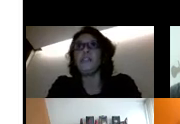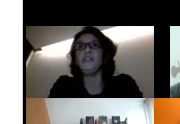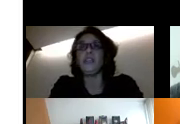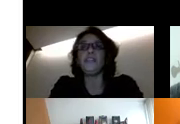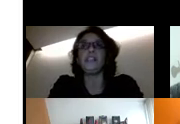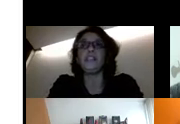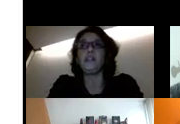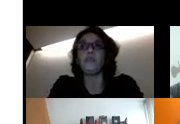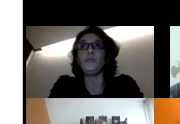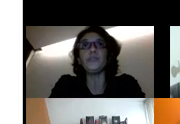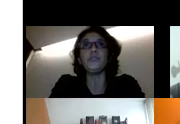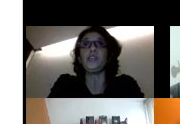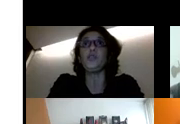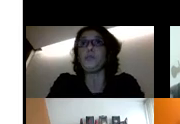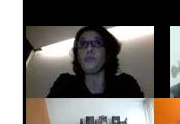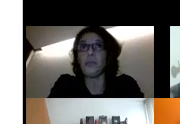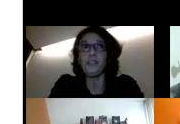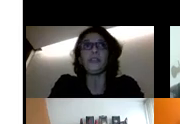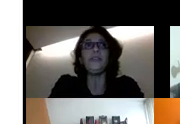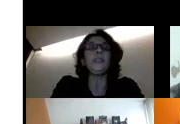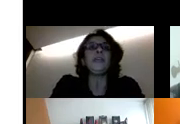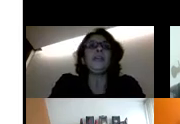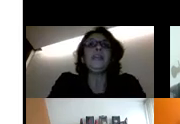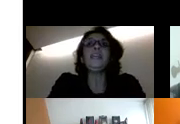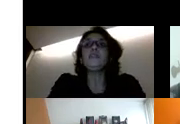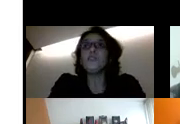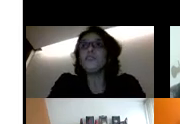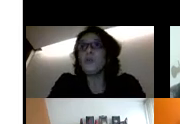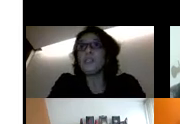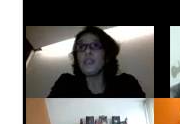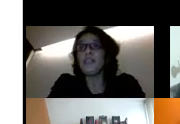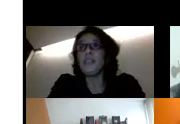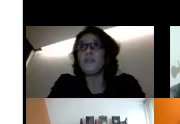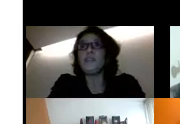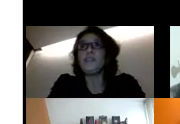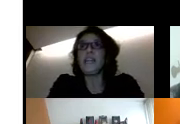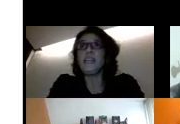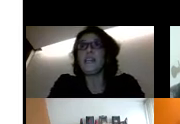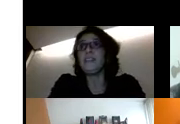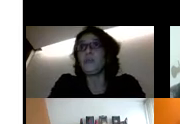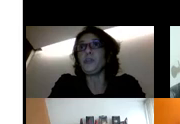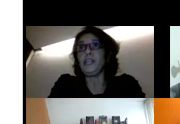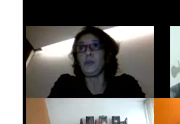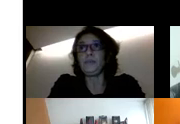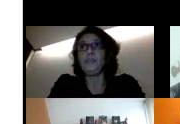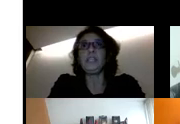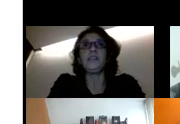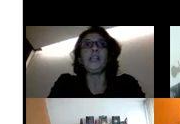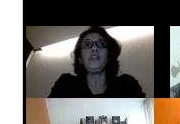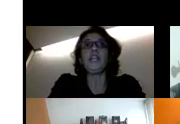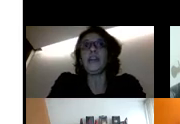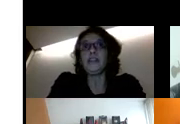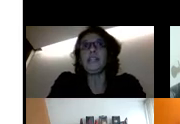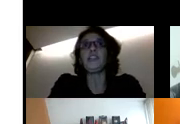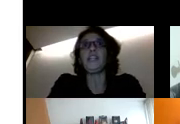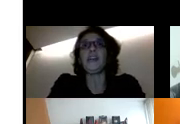ir viendo de diferentes recursos en un mismo momento, y que son consecuentes de la posibilidad que da este tipo de lengua, ¿no? Que no es